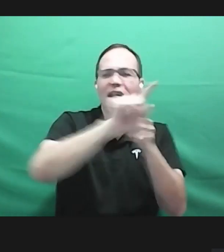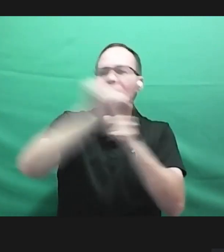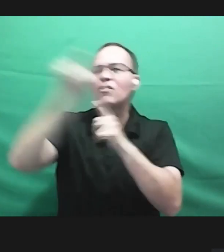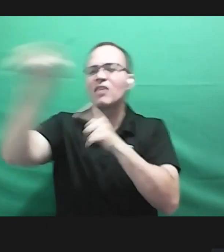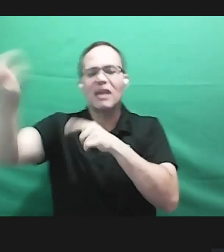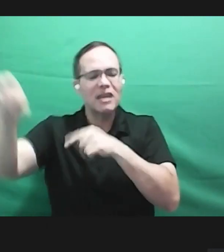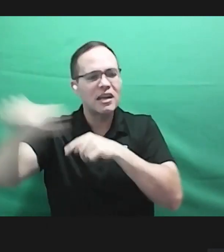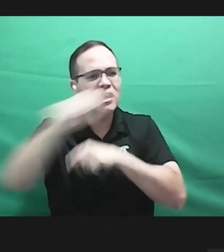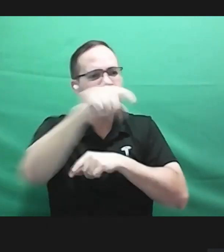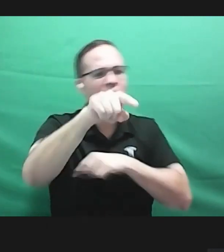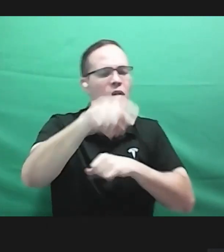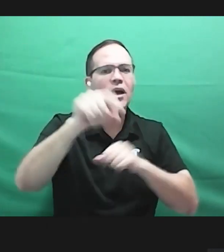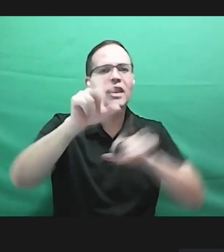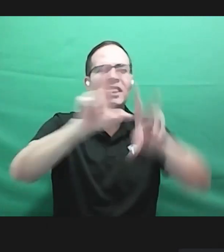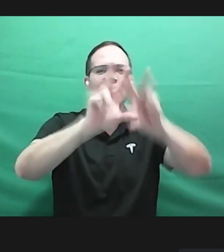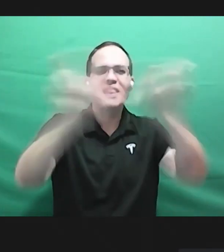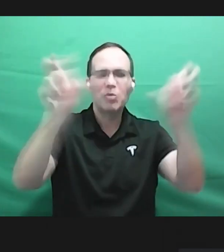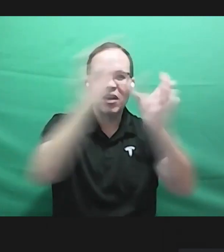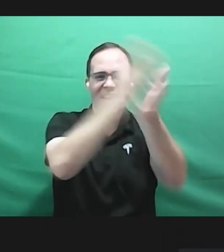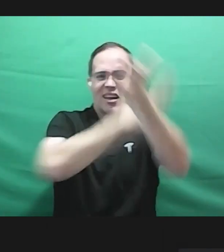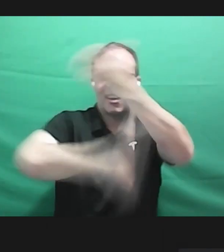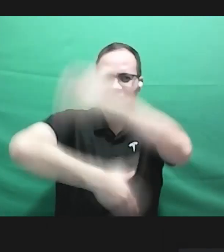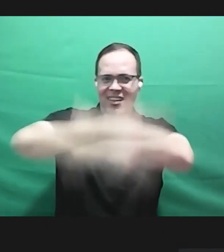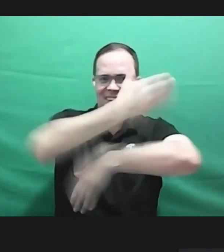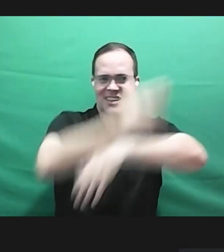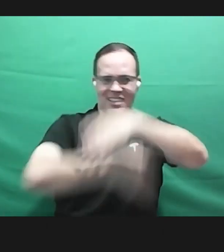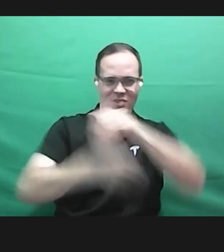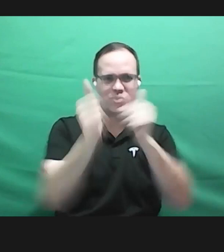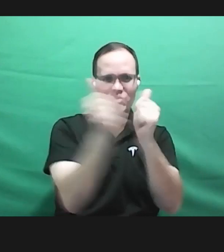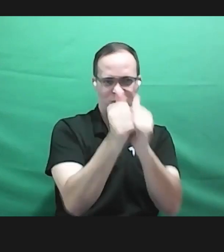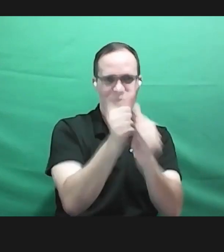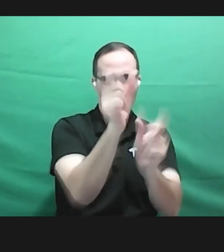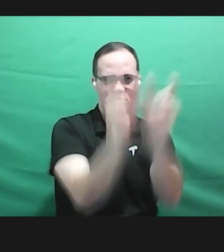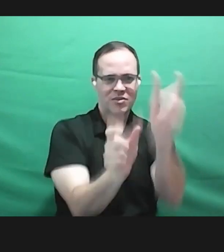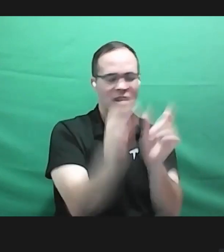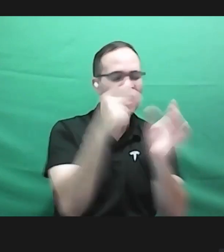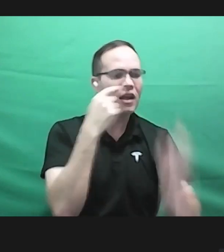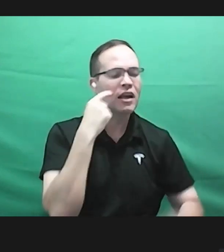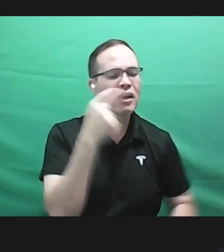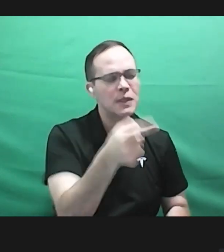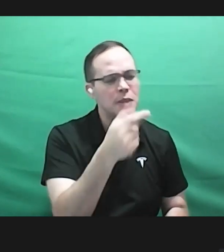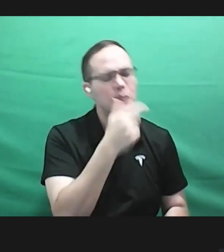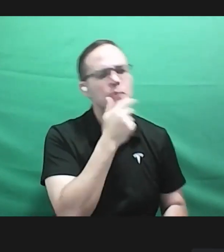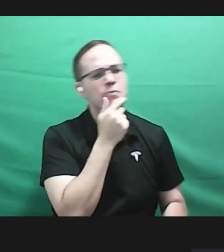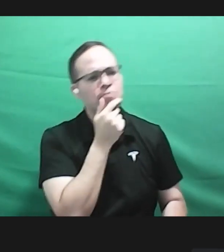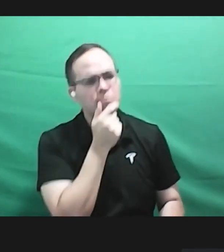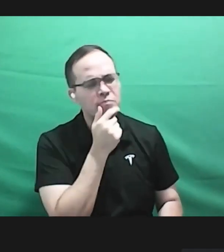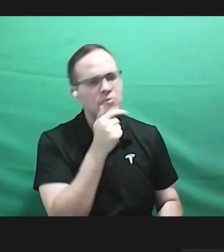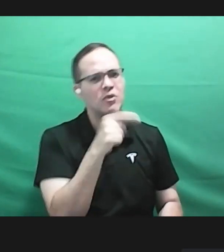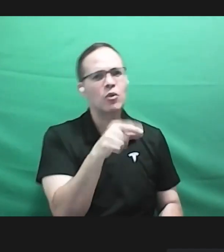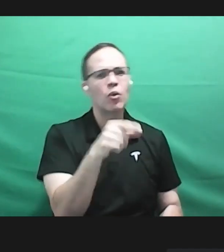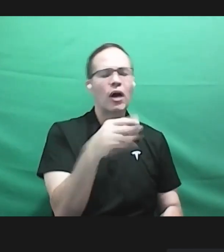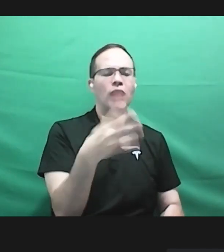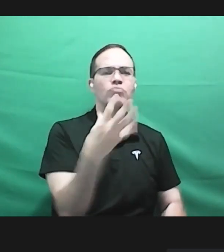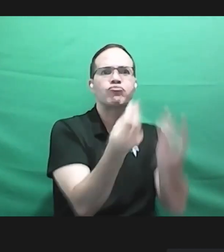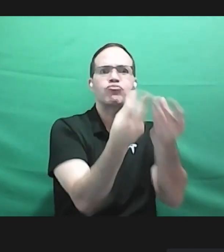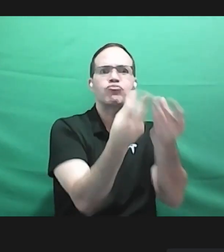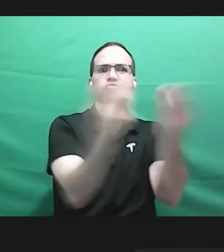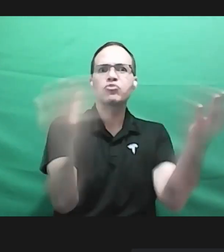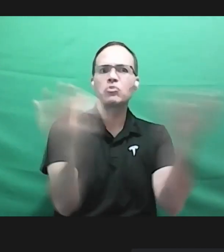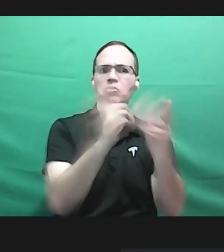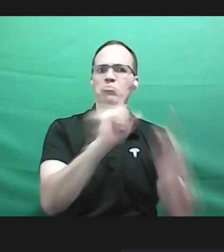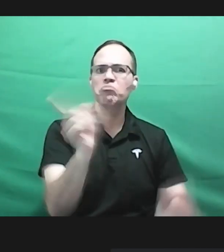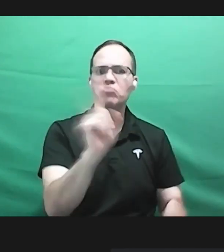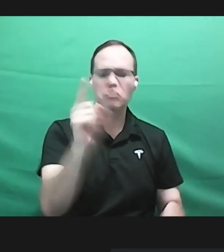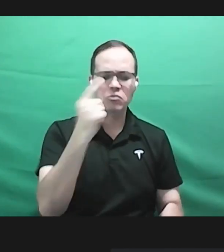tan frecuente, un tema un poco que aparece, no aparece con tanta frecuencia en las respuestas. Es